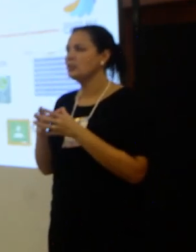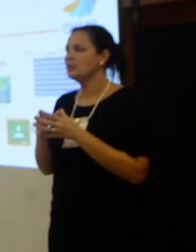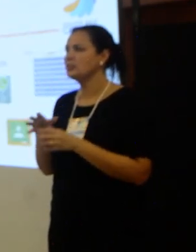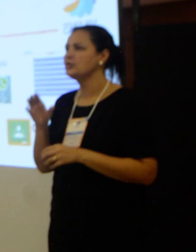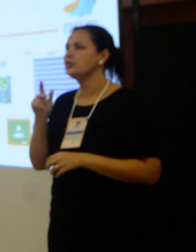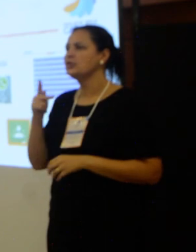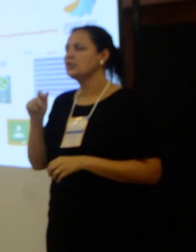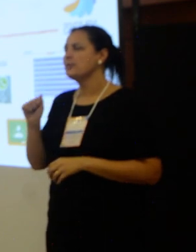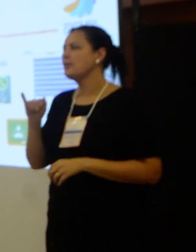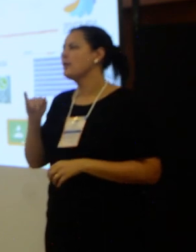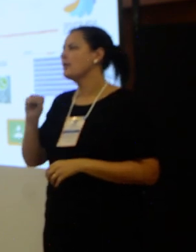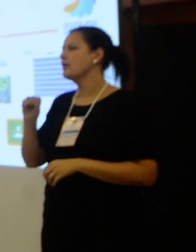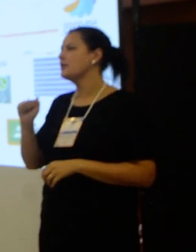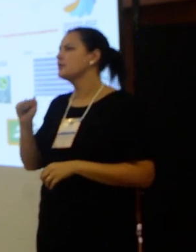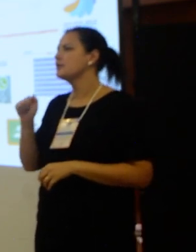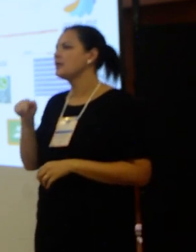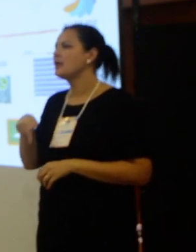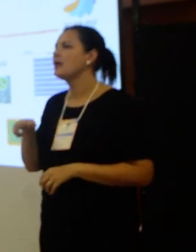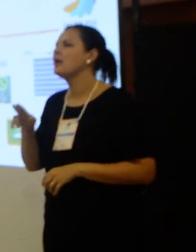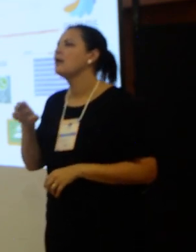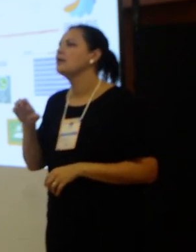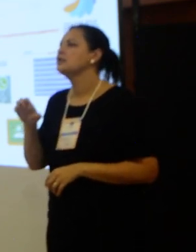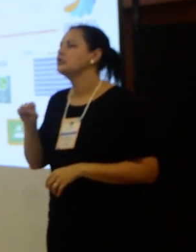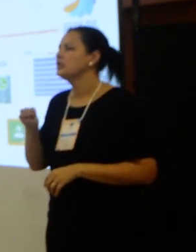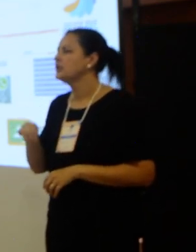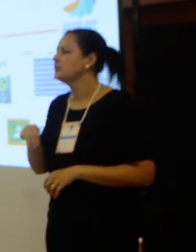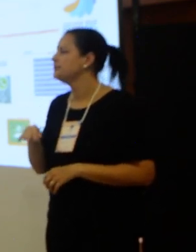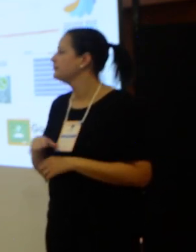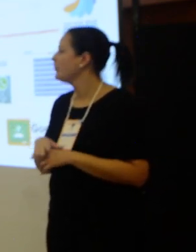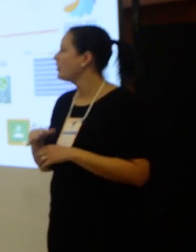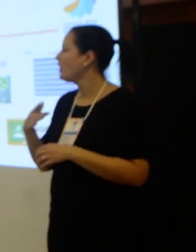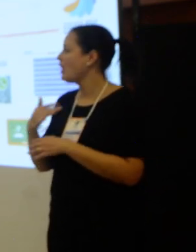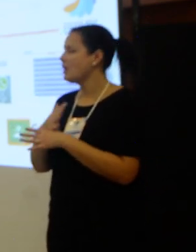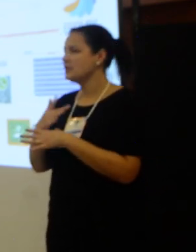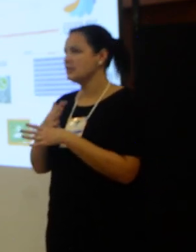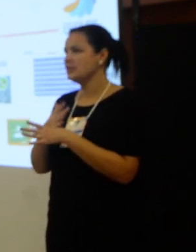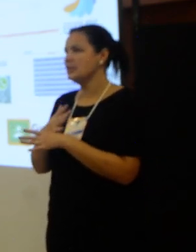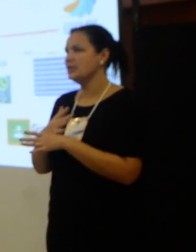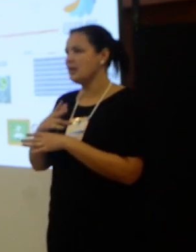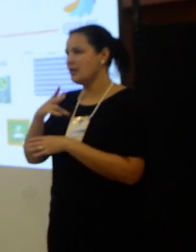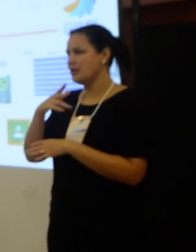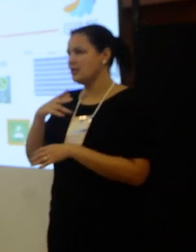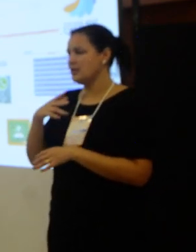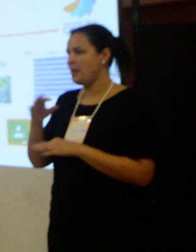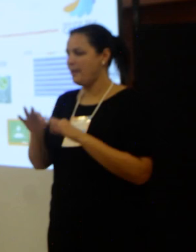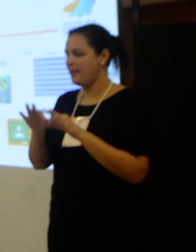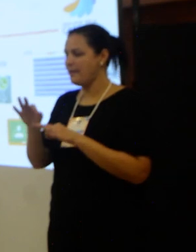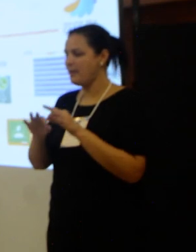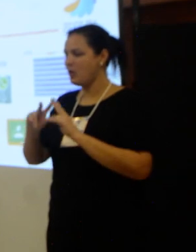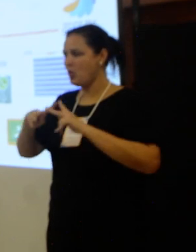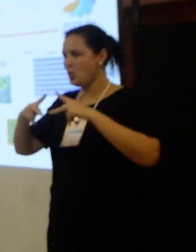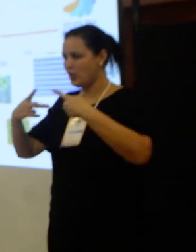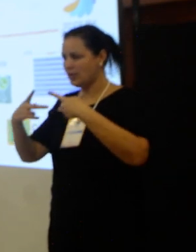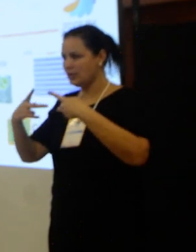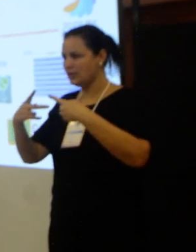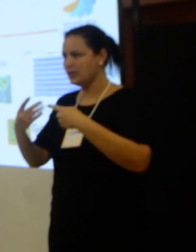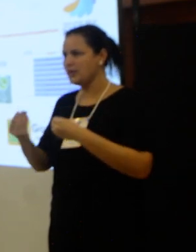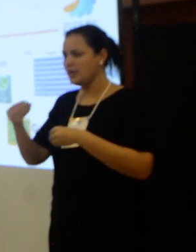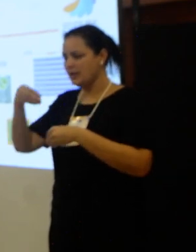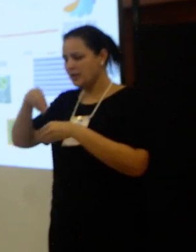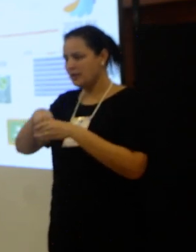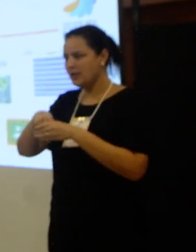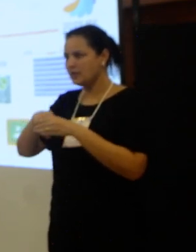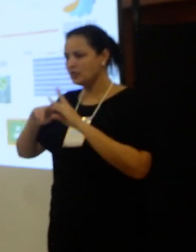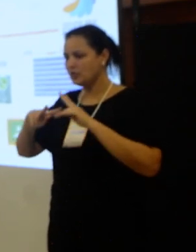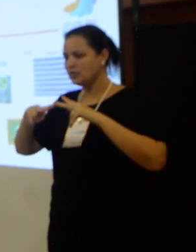Nossos dados estão aonde, então? O município preparou um link, tá? Dentro do site do turismo tem a